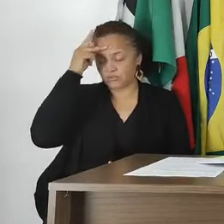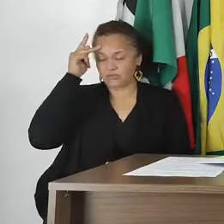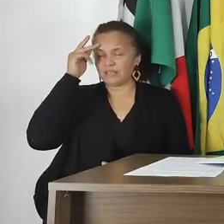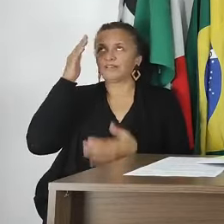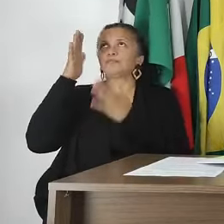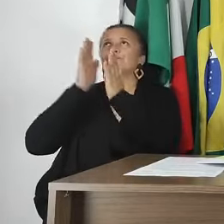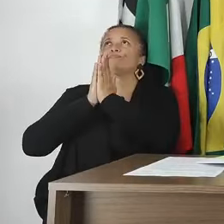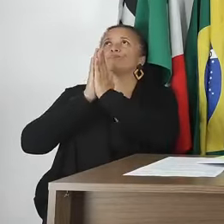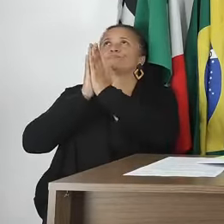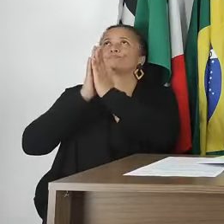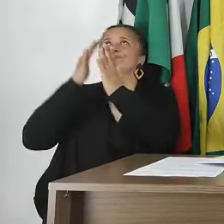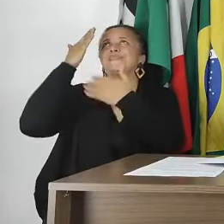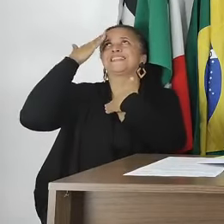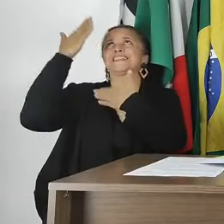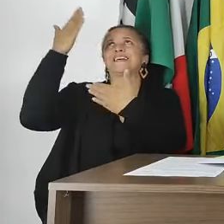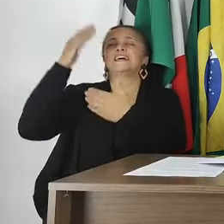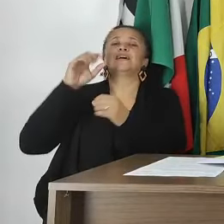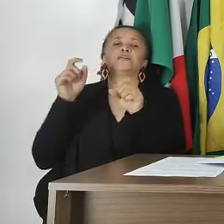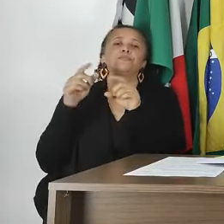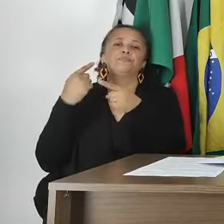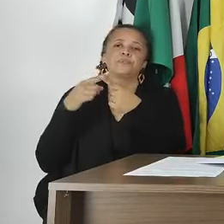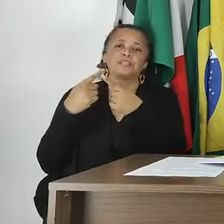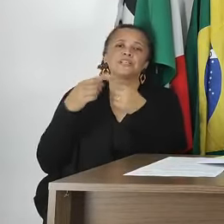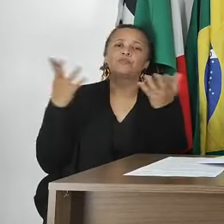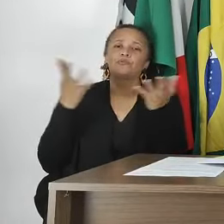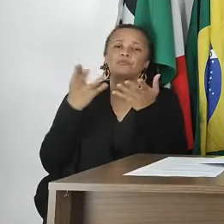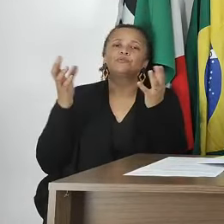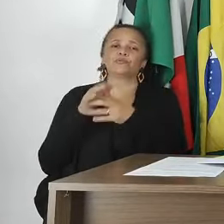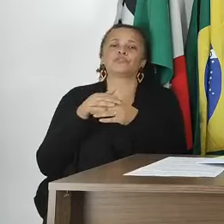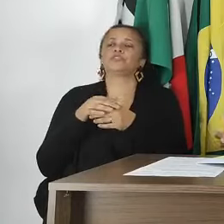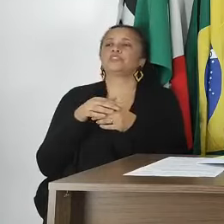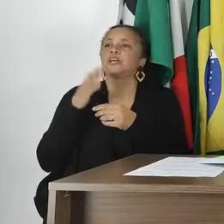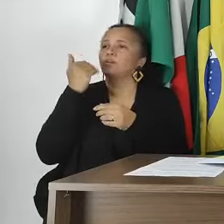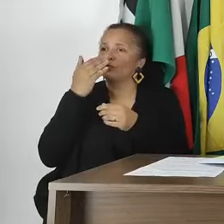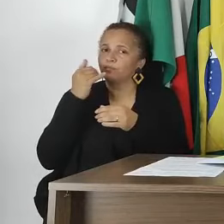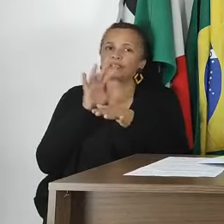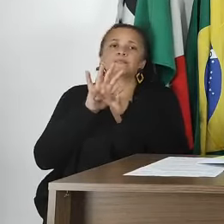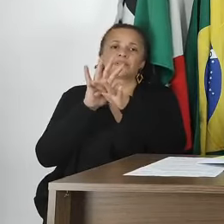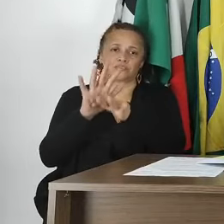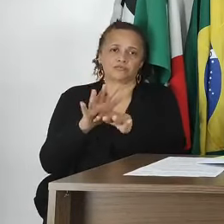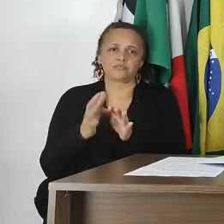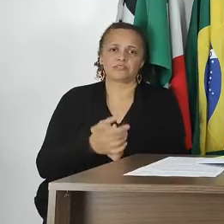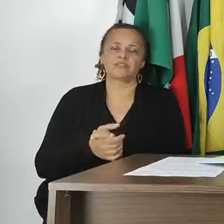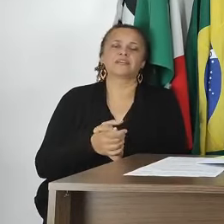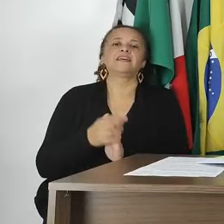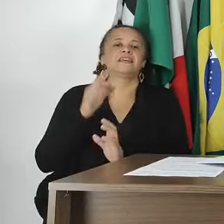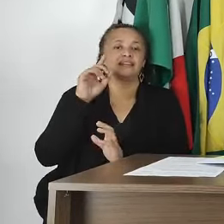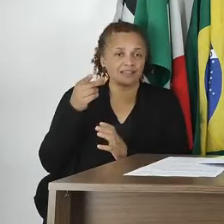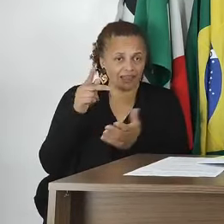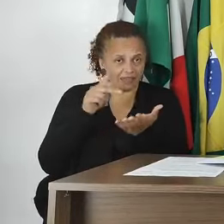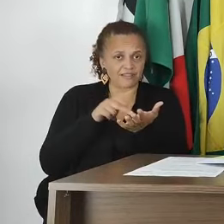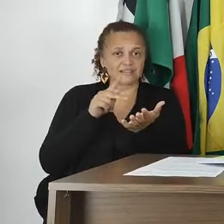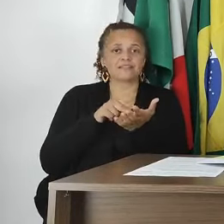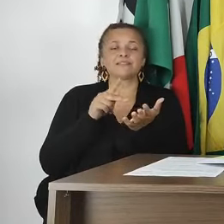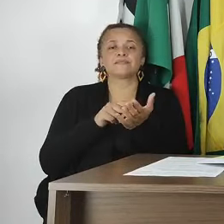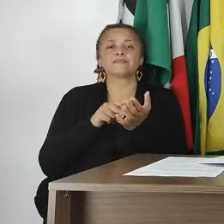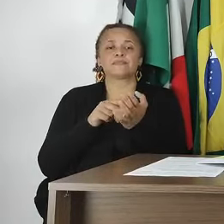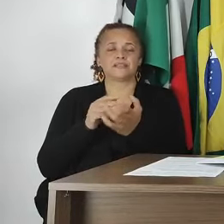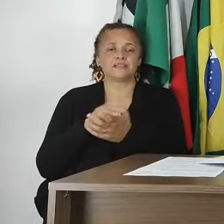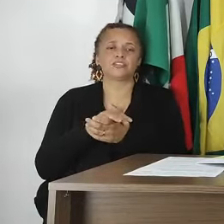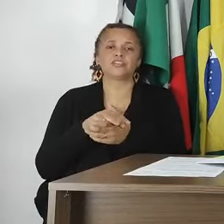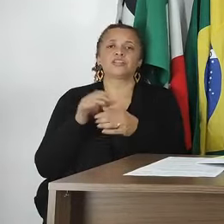tem isso aqui hoje. Hoje eu vou poder dar comida para os meus filhos, para a minha esposa. Isso é o verdadeiro evangelho. Você não pode deixar a